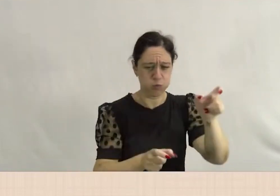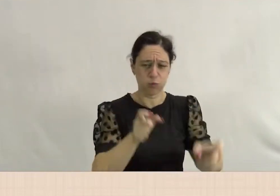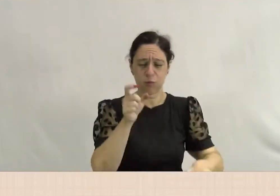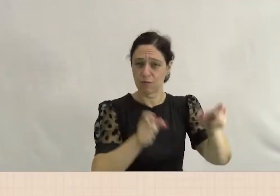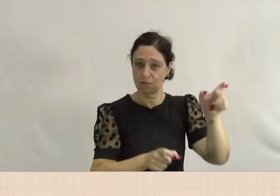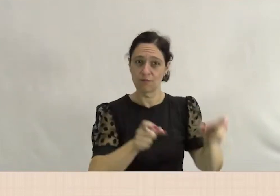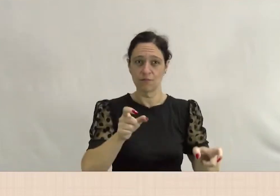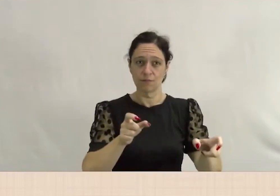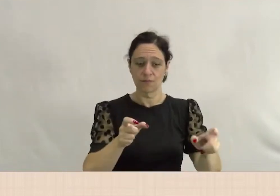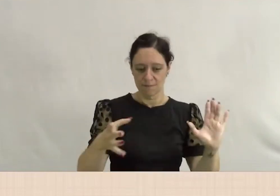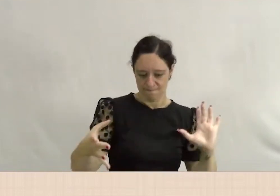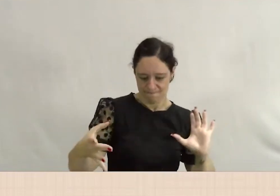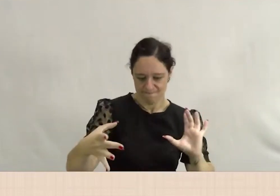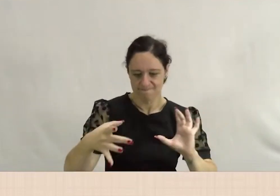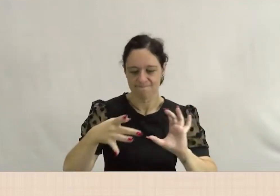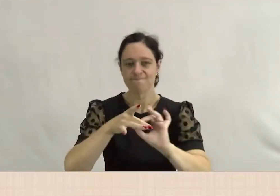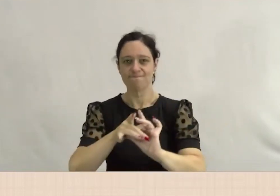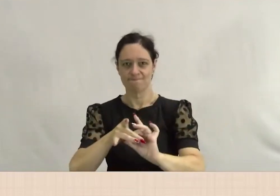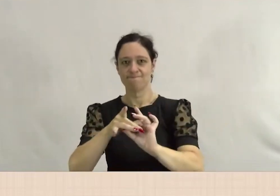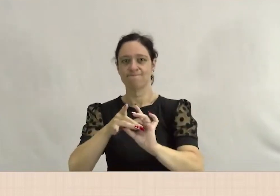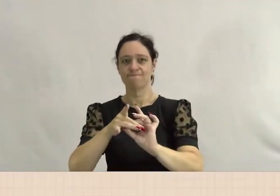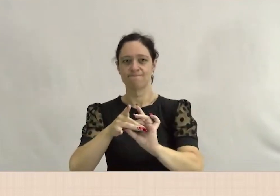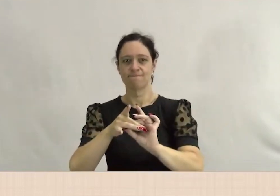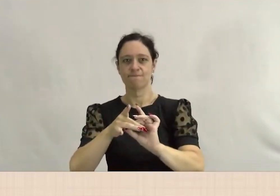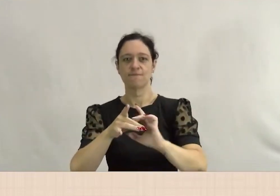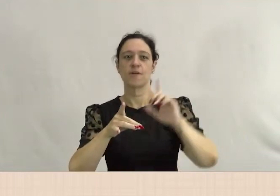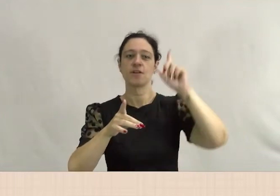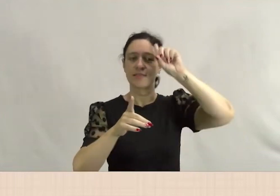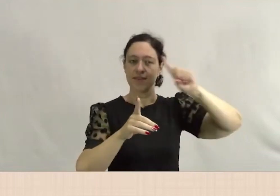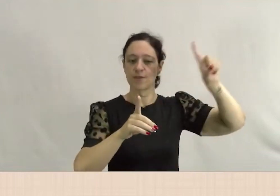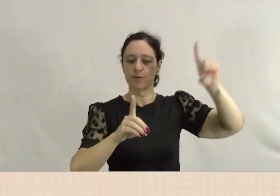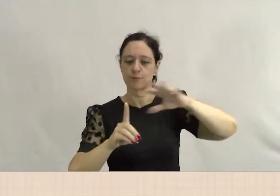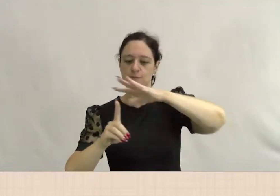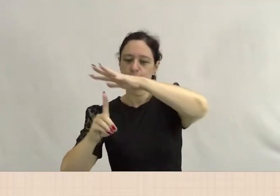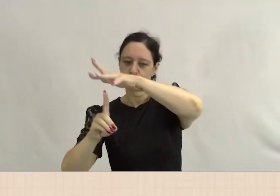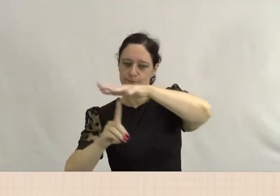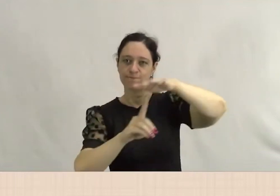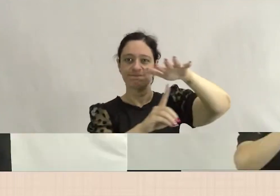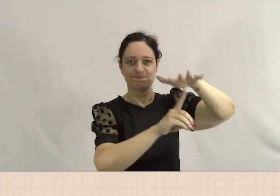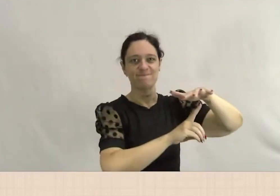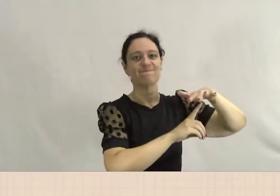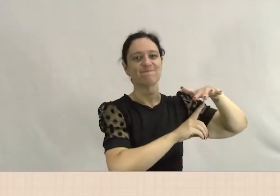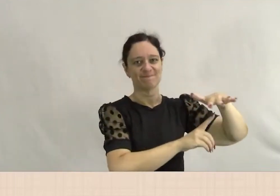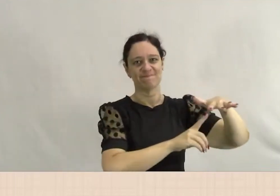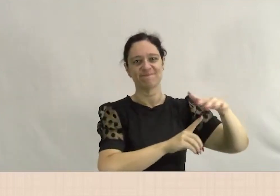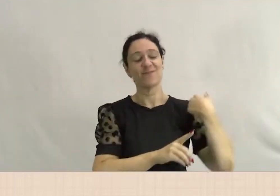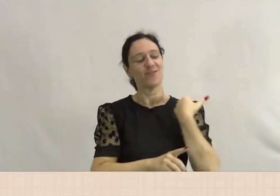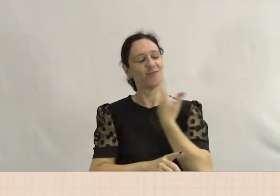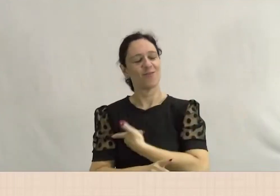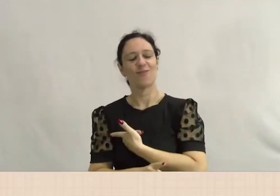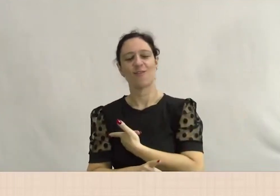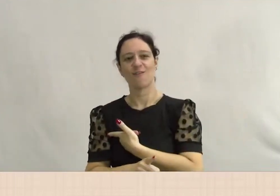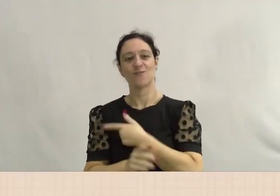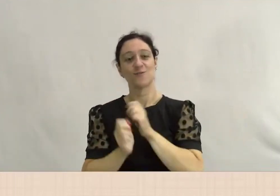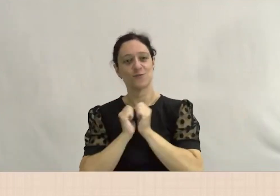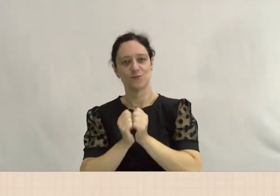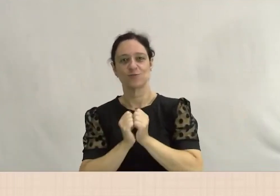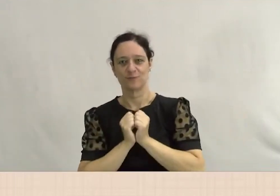almas diferentes sendo encabeçadas por Cristo. Nós somos uma grande orquestra.